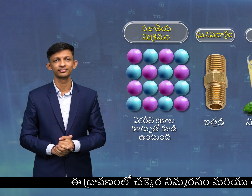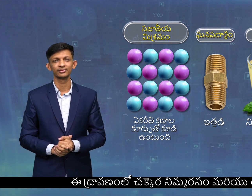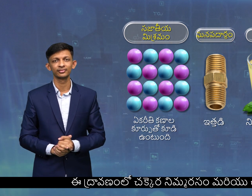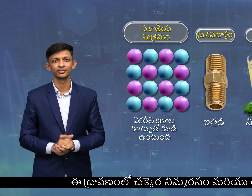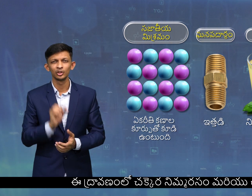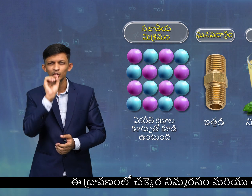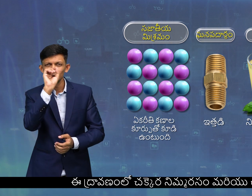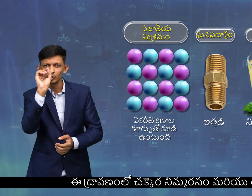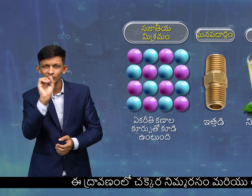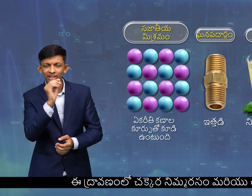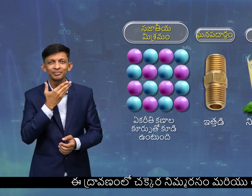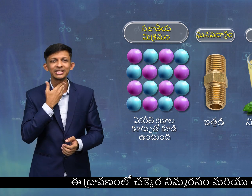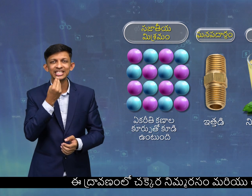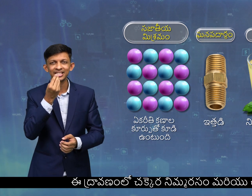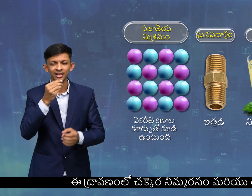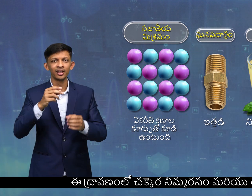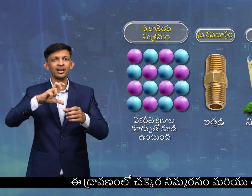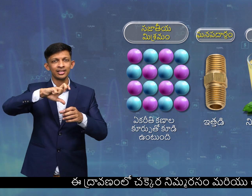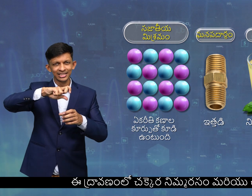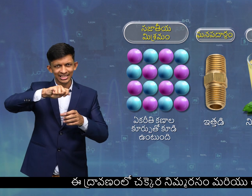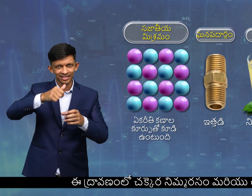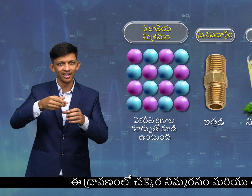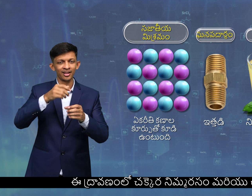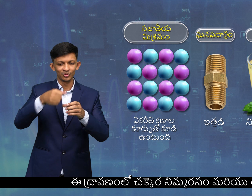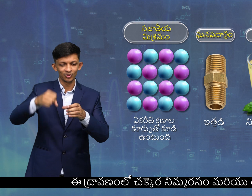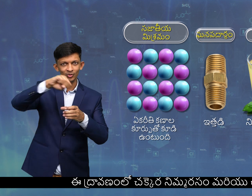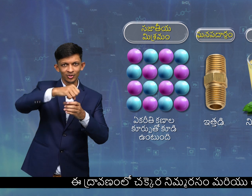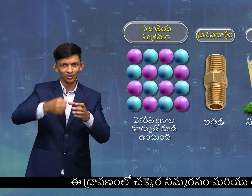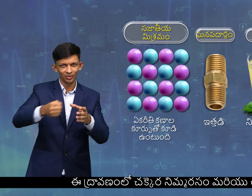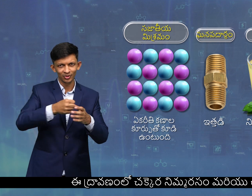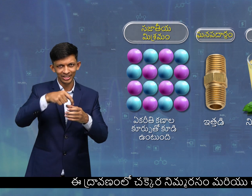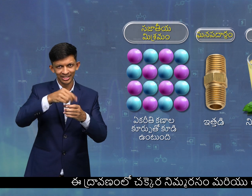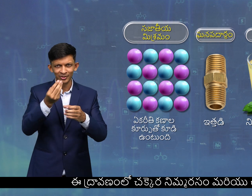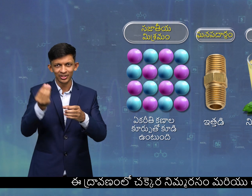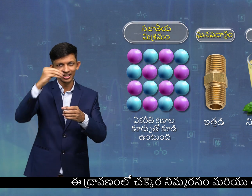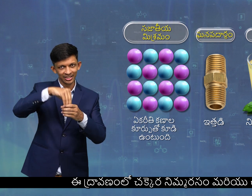ఈ ద్రావణంలో చక్కెర, నిమ్మరసం మరియు